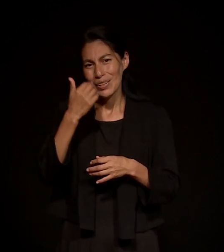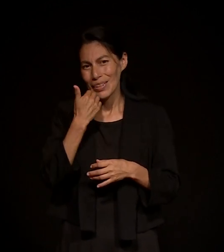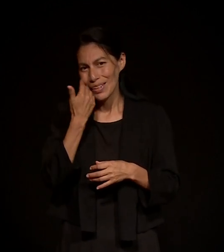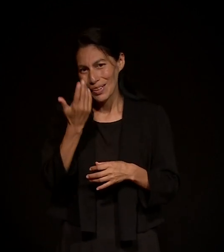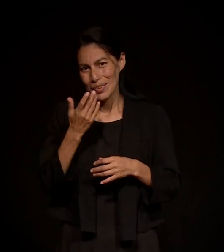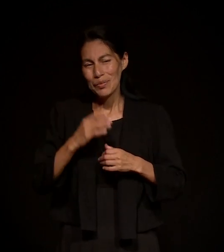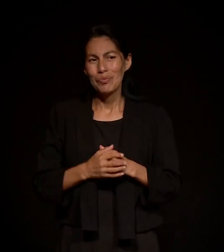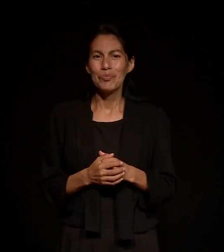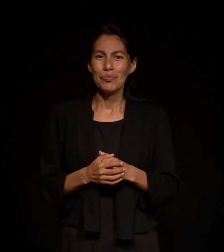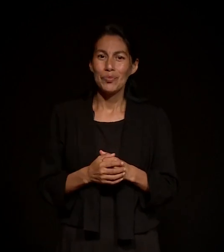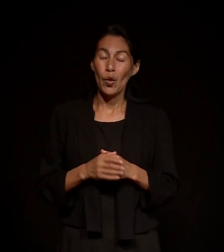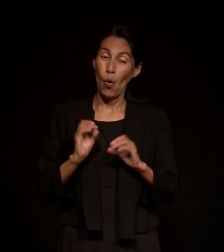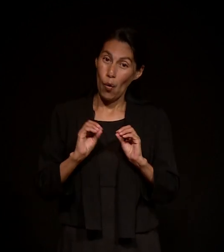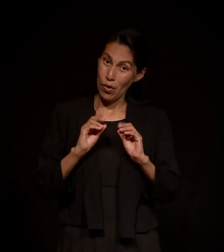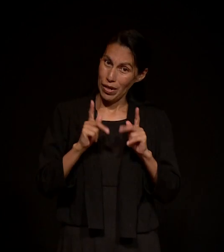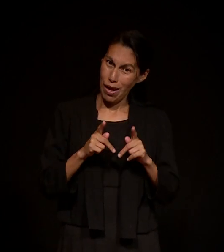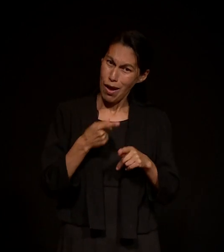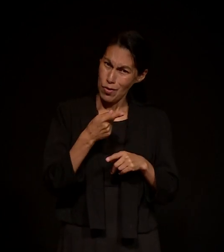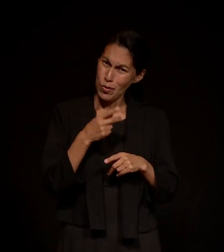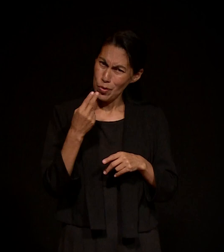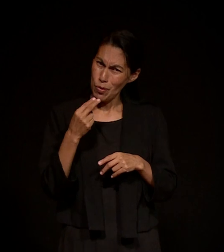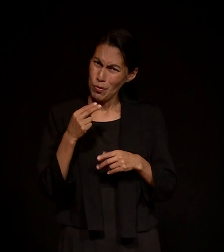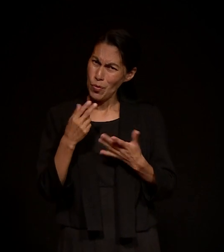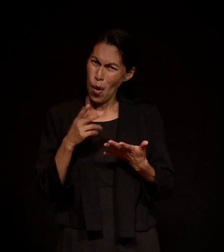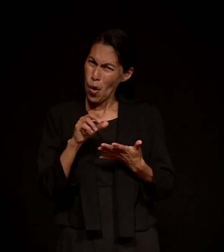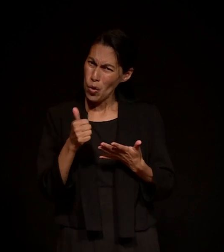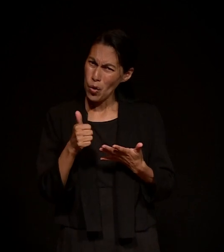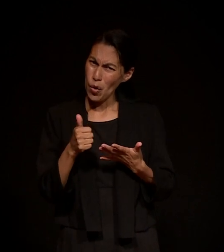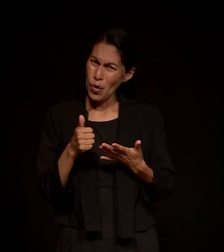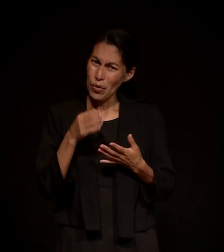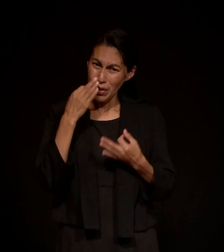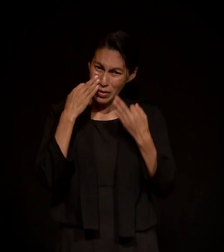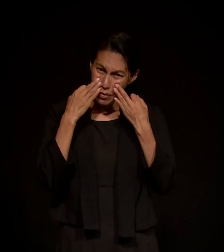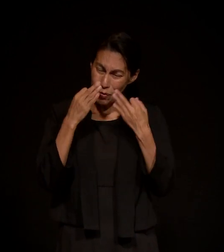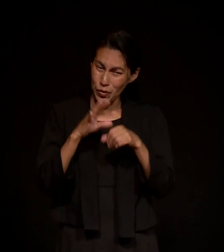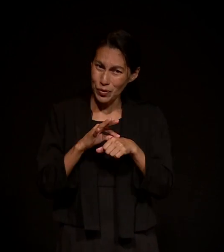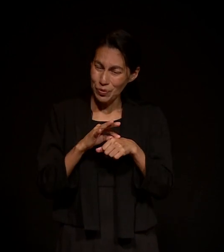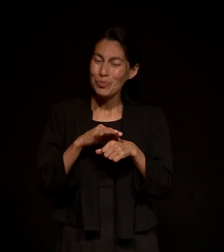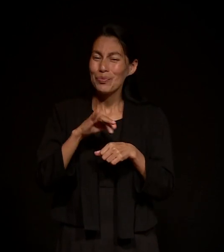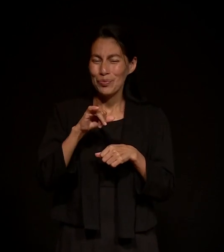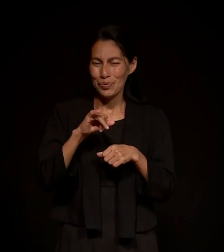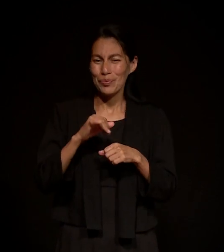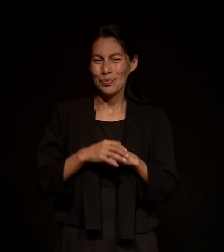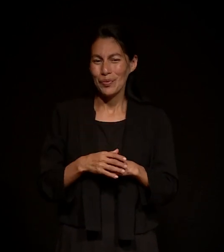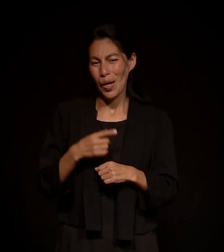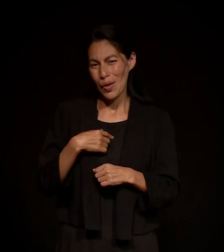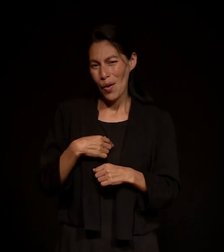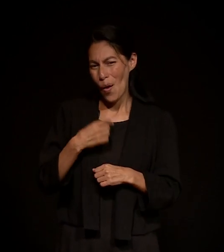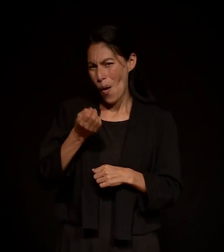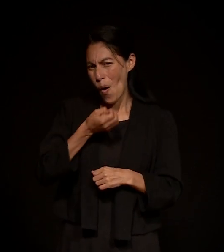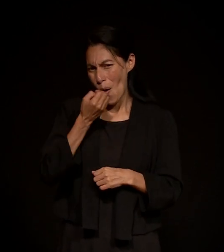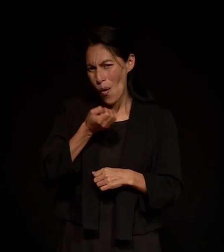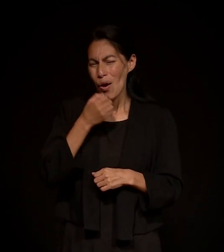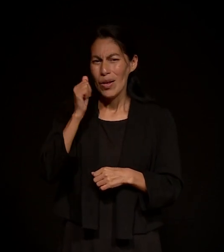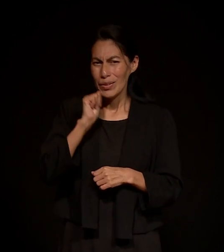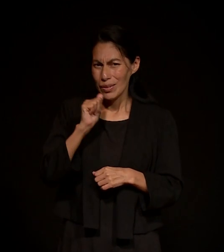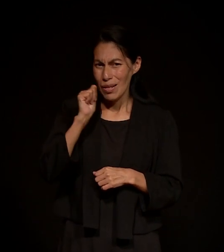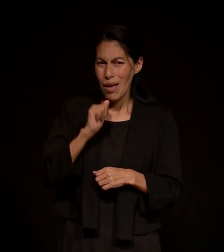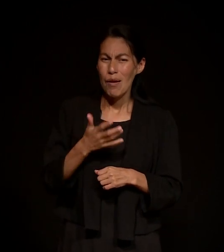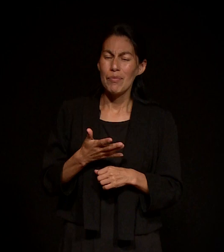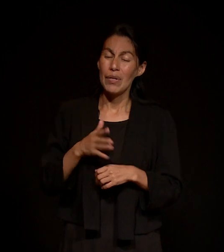bien. Y entonces, tú tienes otros testimonios, ¿no? Sí, bueno, yo sí quiero